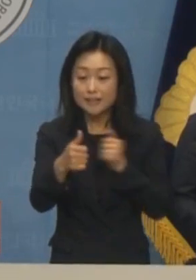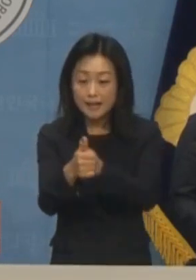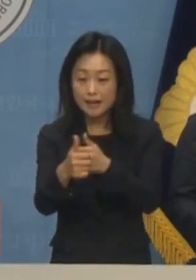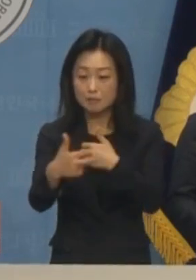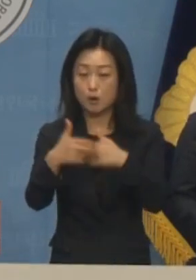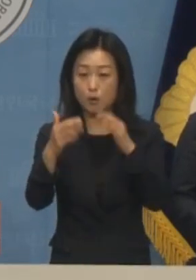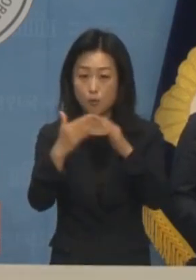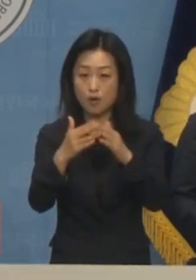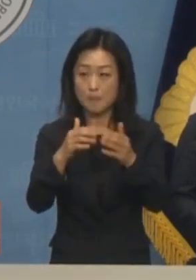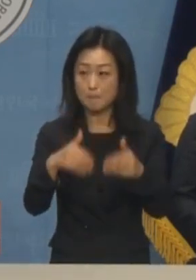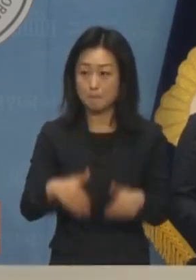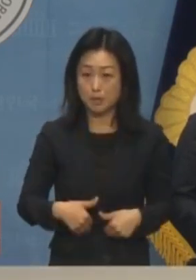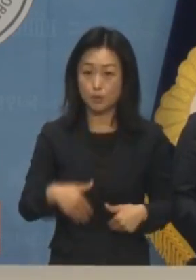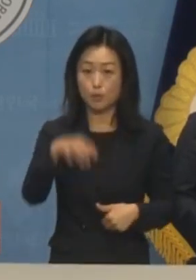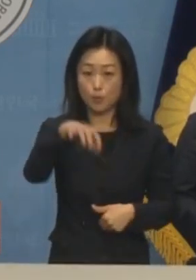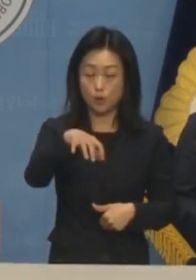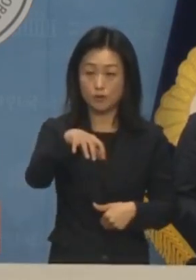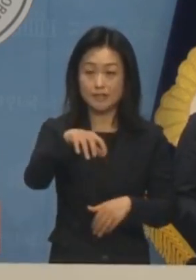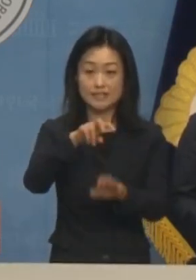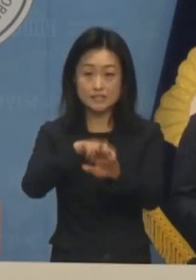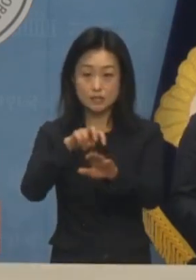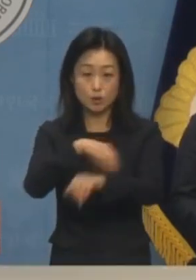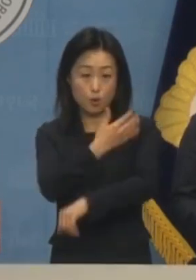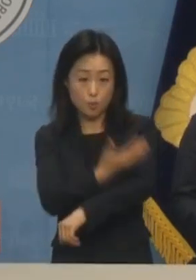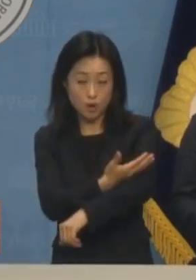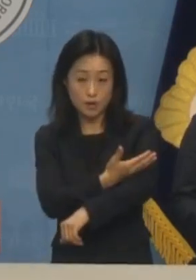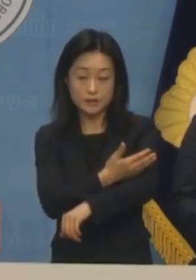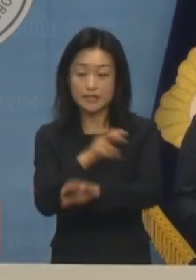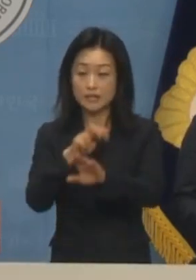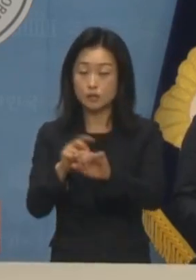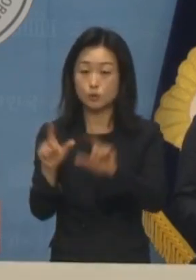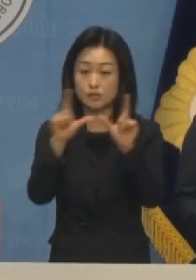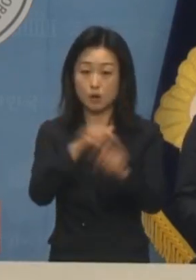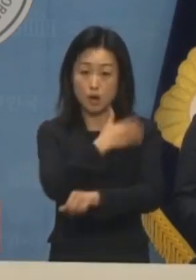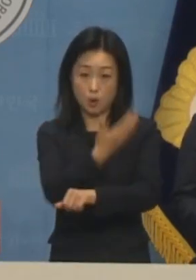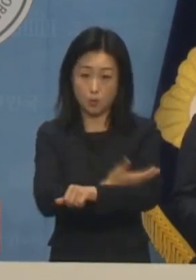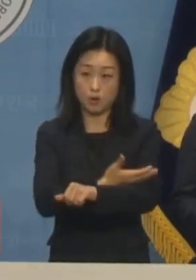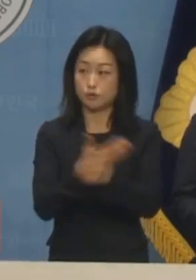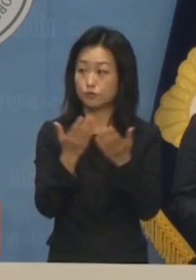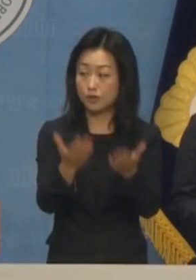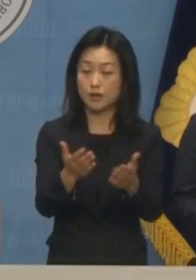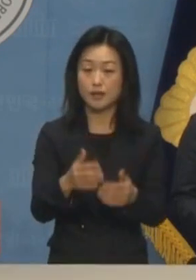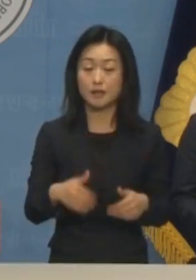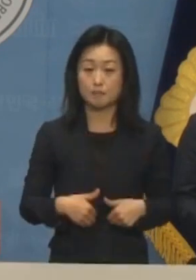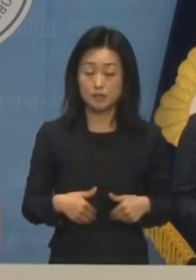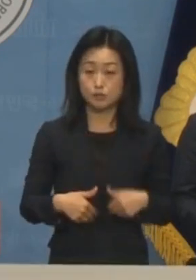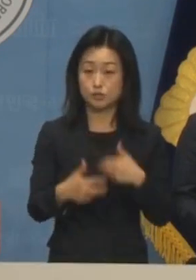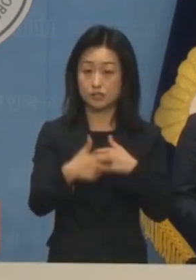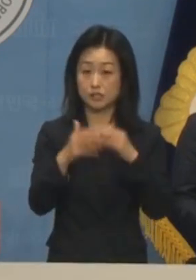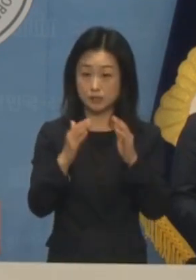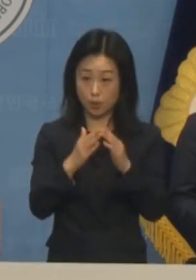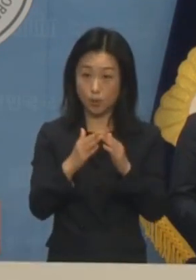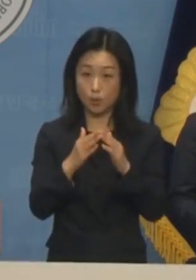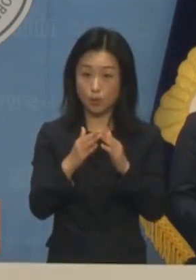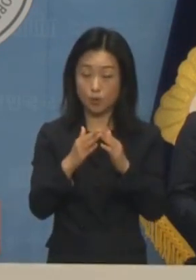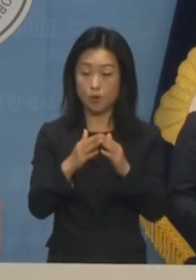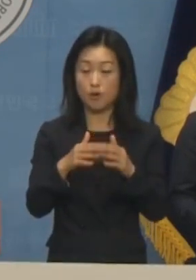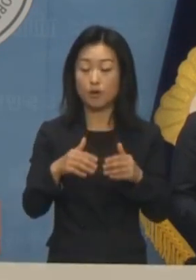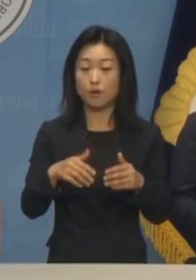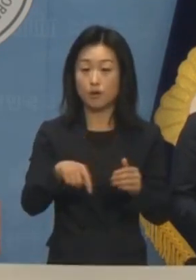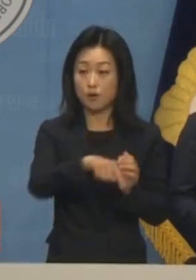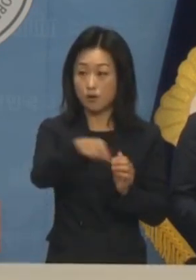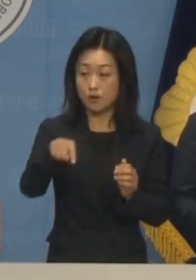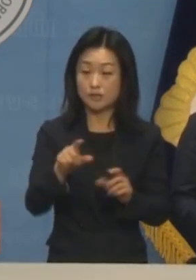위해 진료권, 의료 생활권을 설정하였습니다. 필수 의료를 자체적으로 충족해야 하는